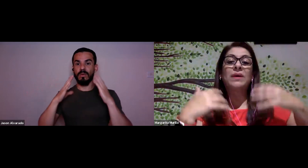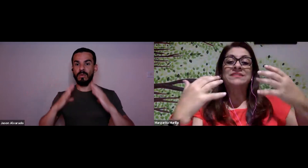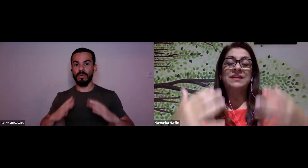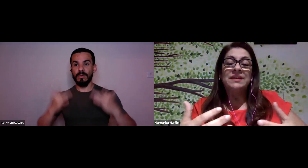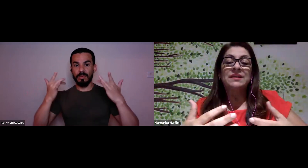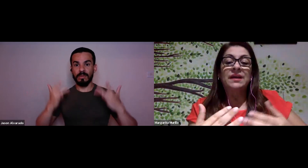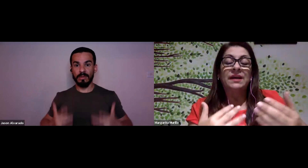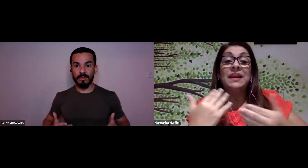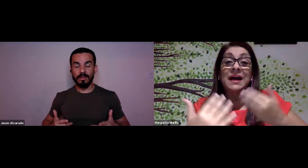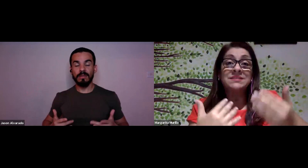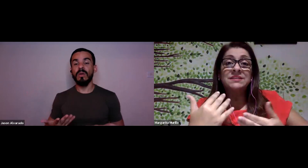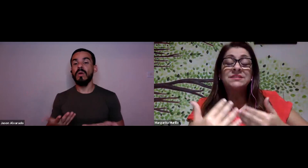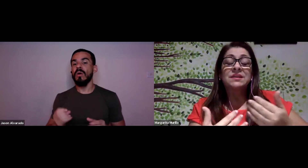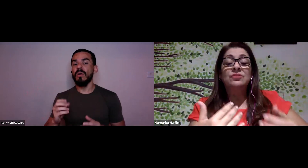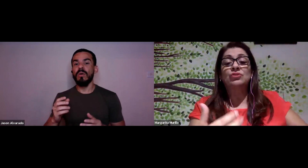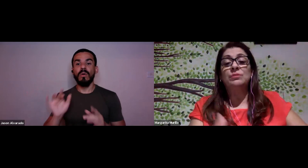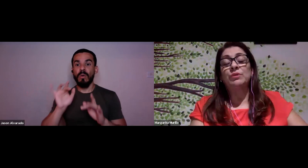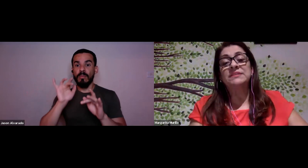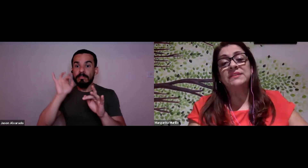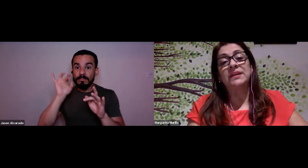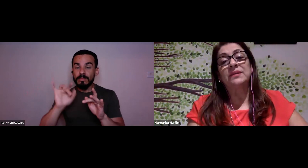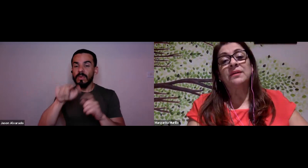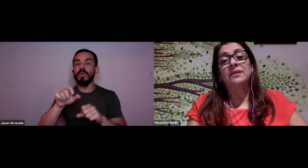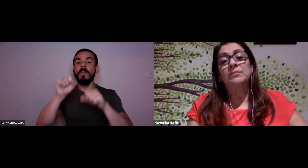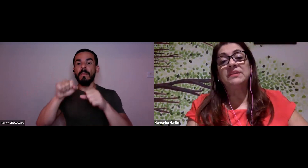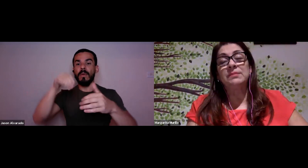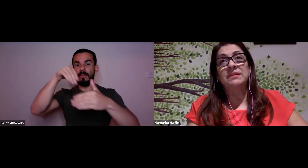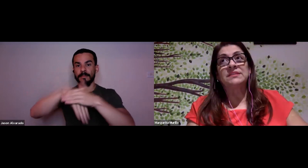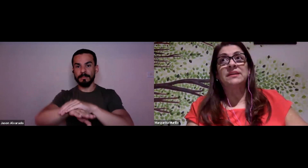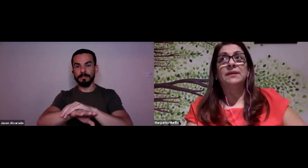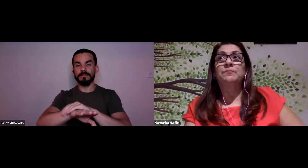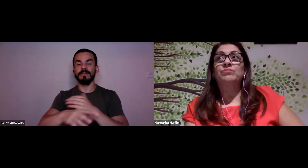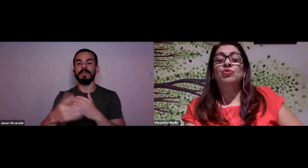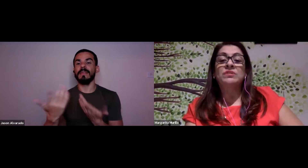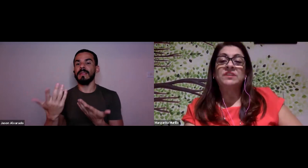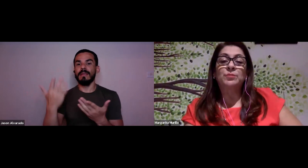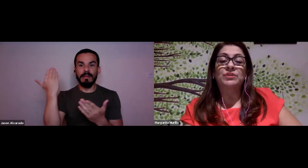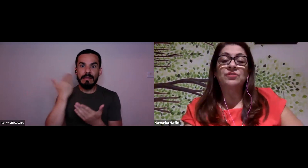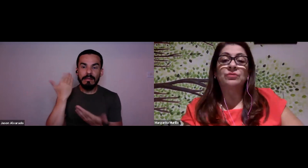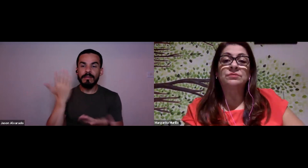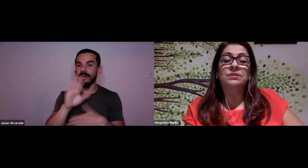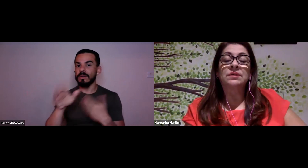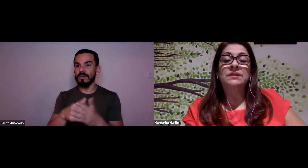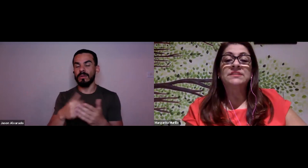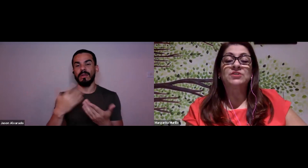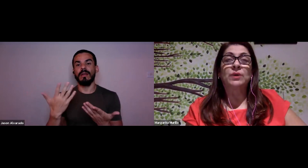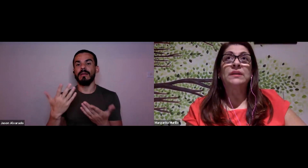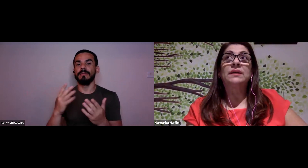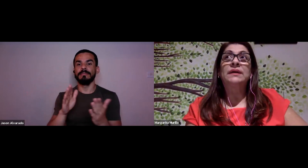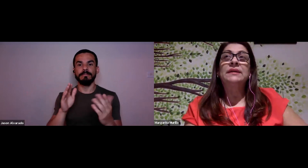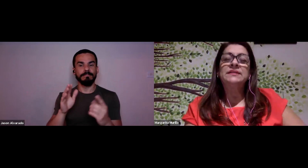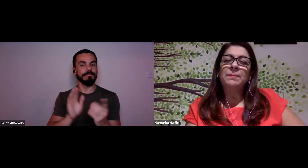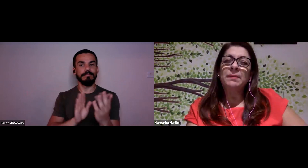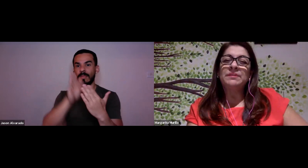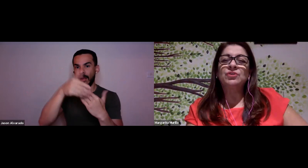o va a salir enlaces donde pueden ser Víctimas de toda esta explotación sexual